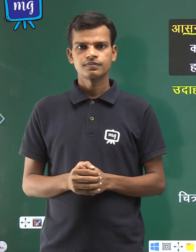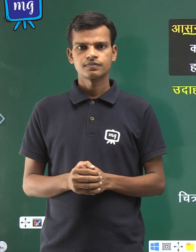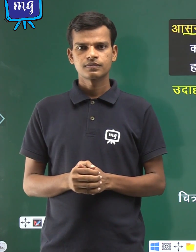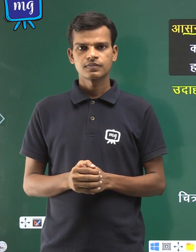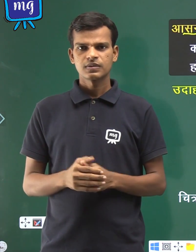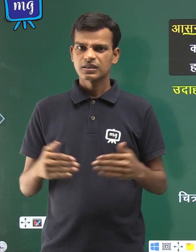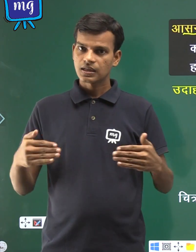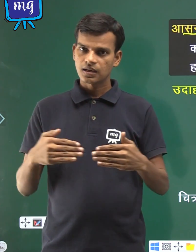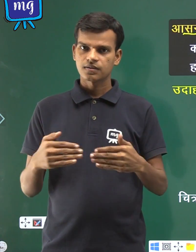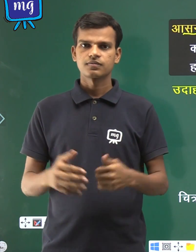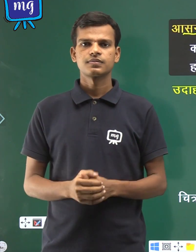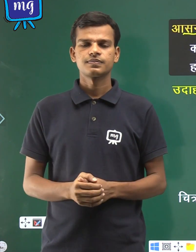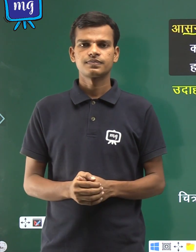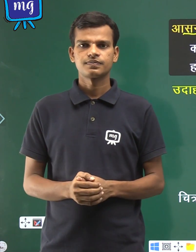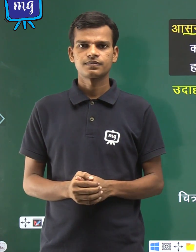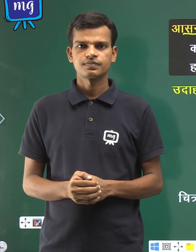संलग्न होता है।